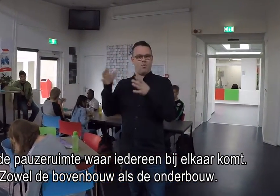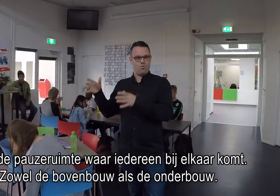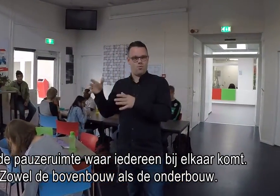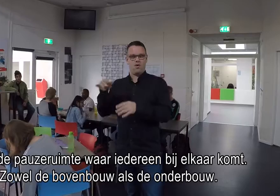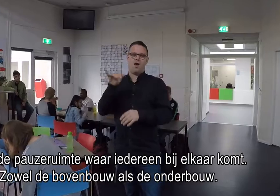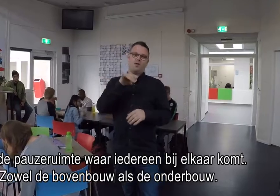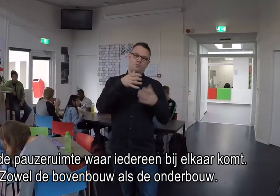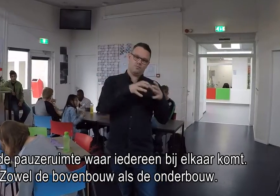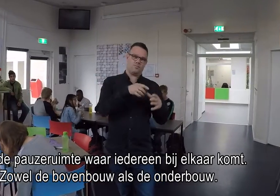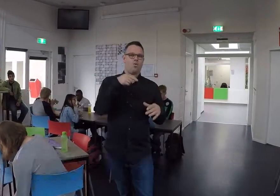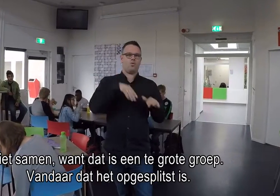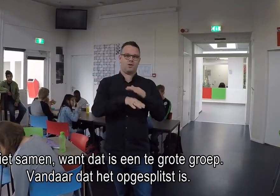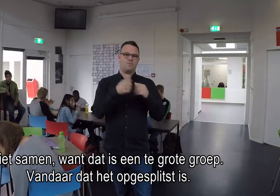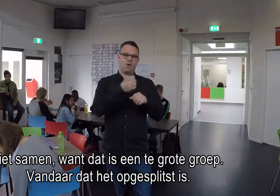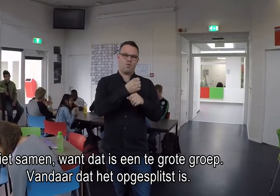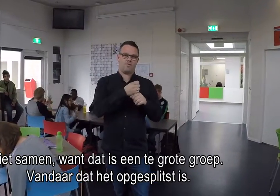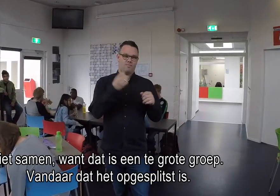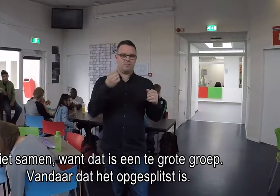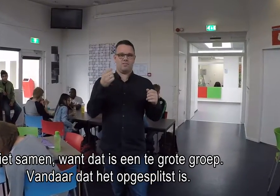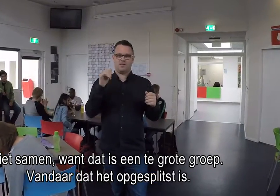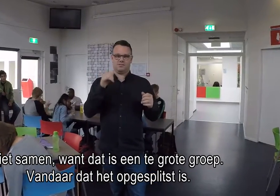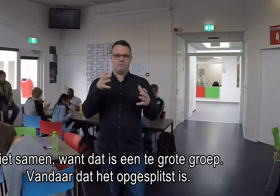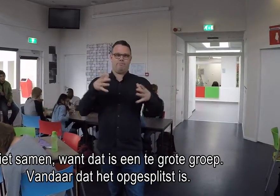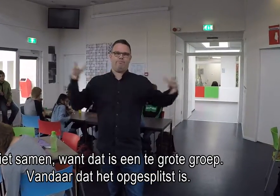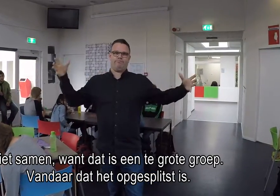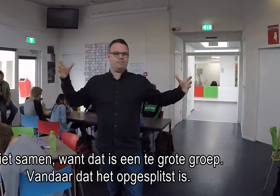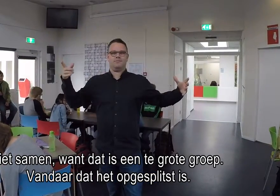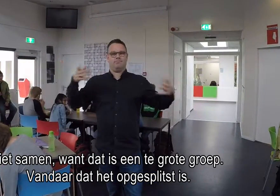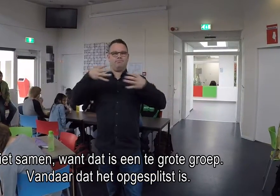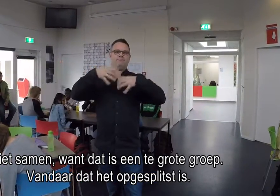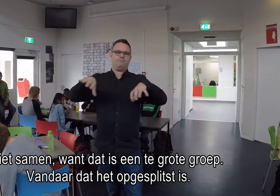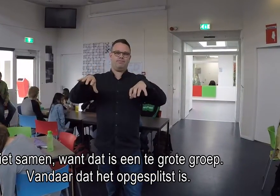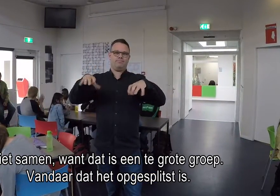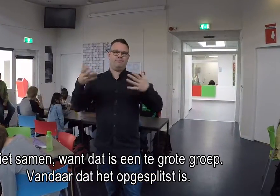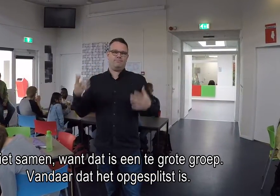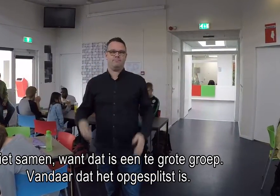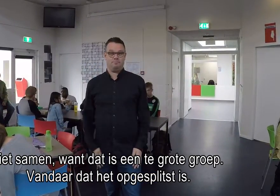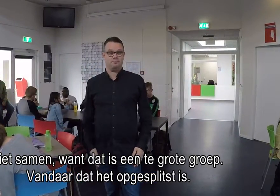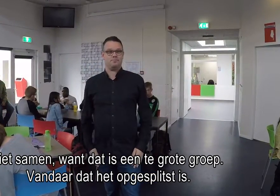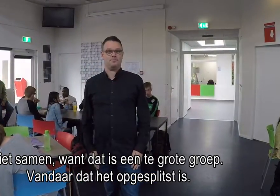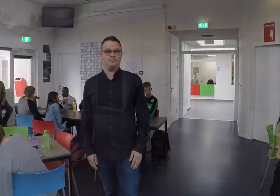de onderbouw. Niet samen, want dat is een te grote groep, vandaar dat het opgesplitst is.